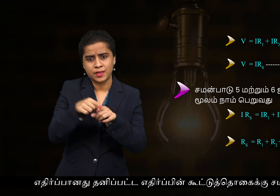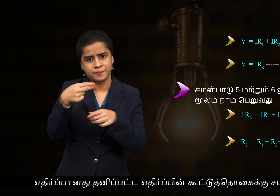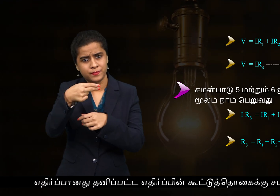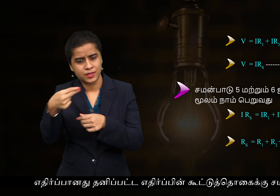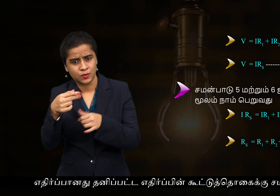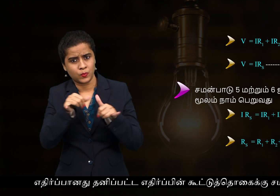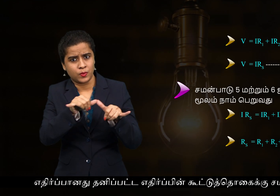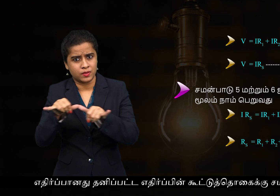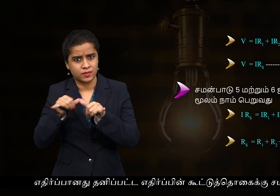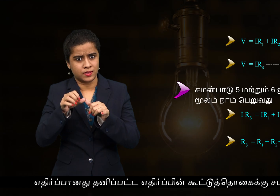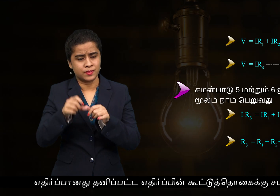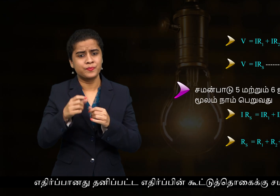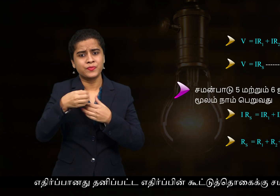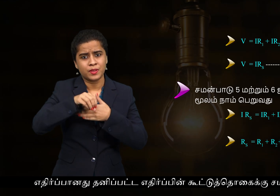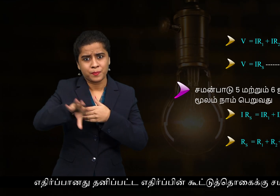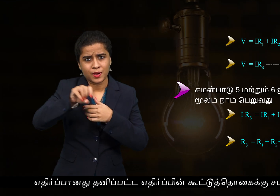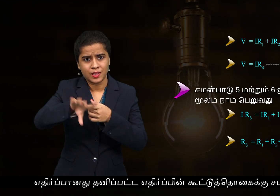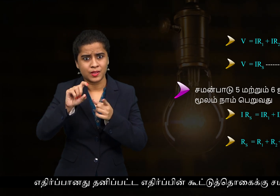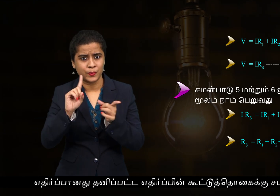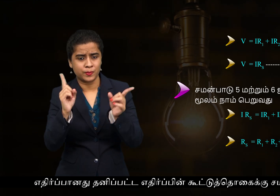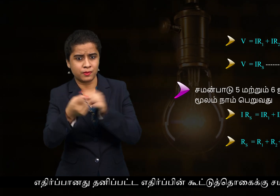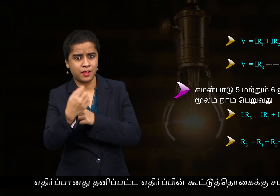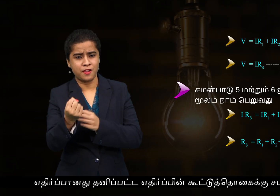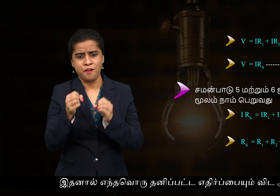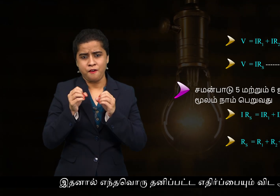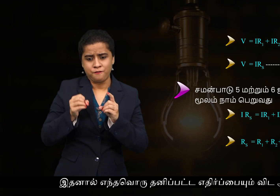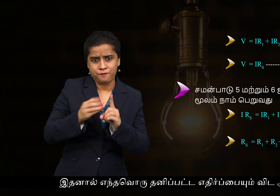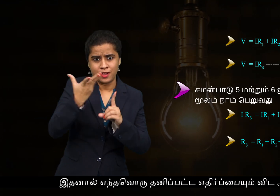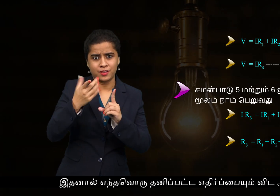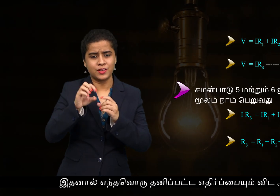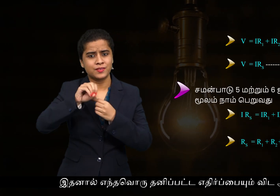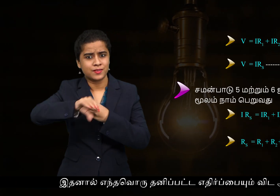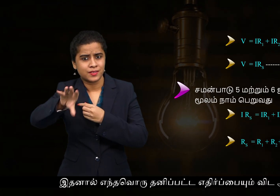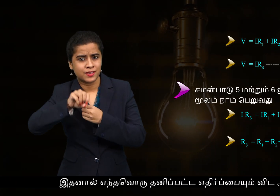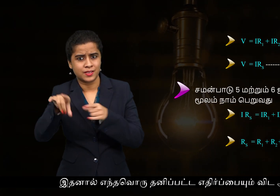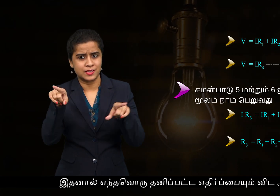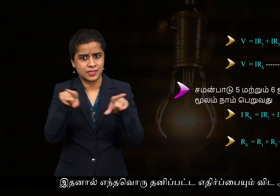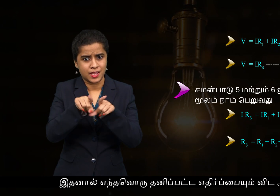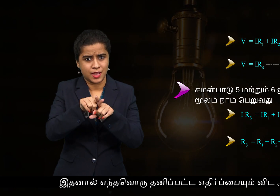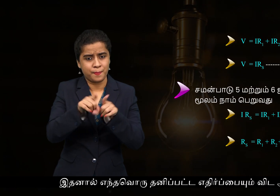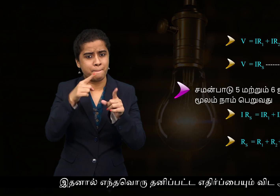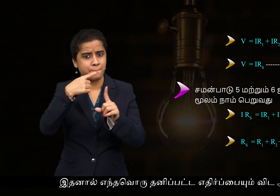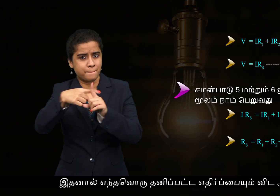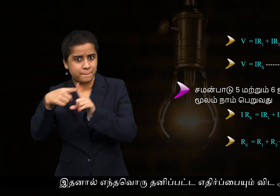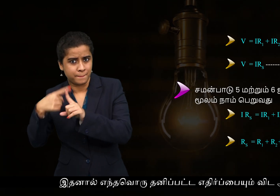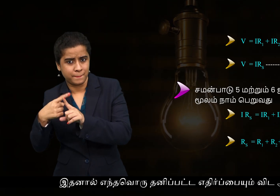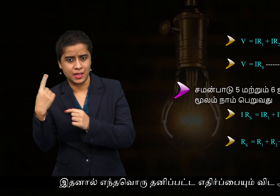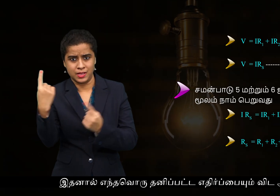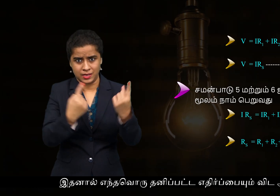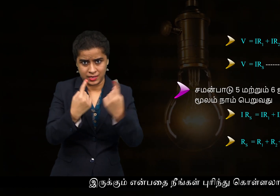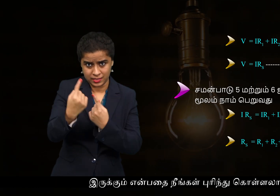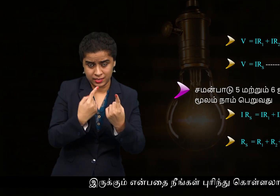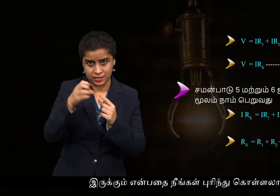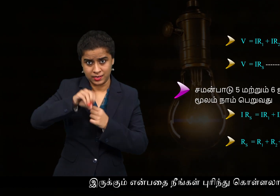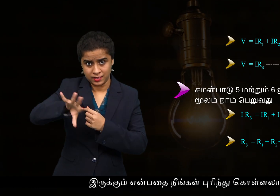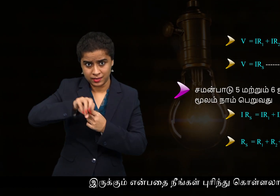தனிப்பட்ட மின்தடையின் கூட்டுத்தொகைக்கு சமமாக இருக்கும். இதனால் எந்த ஒரு தனிப்பட்ட மின்தடையும் விட